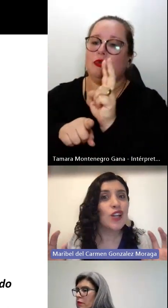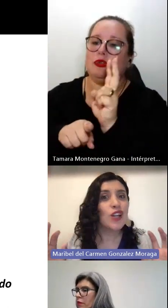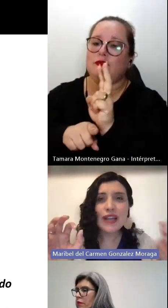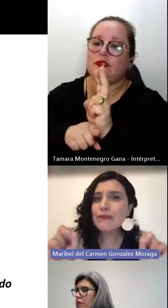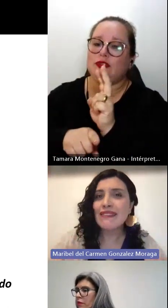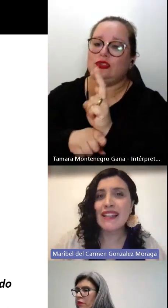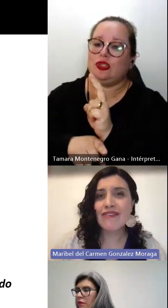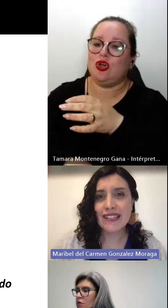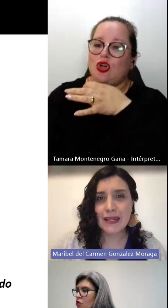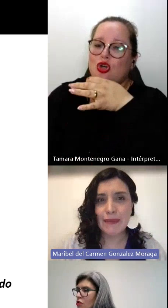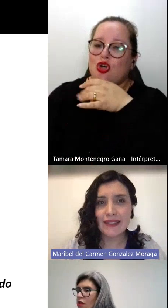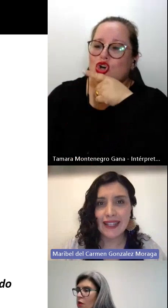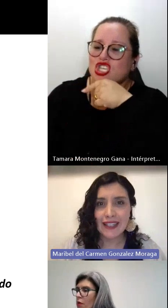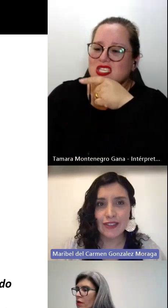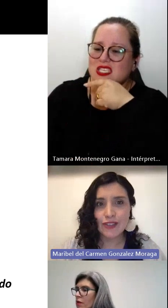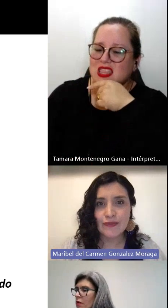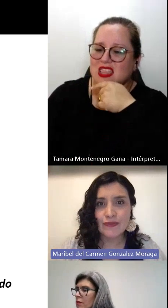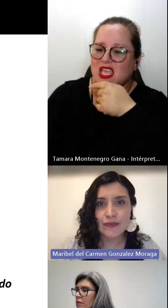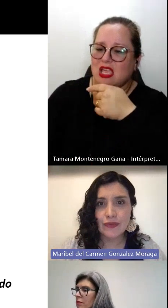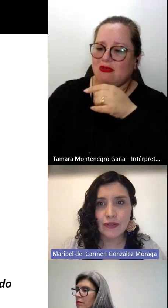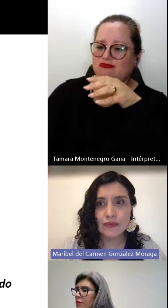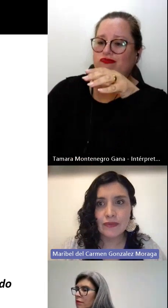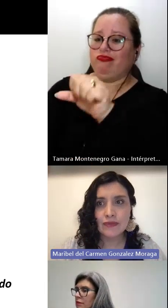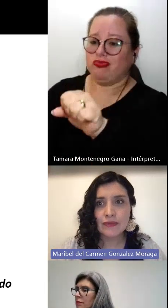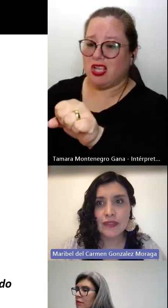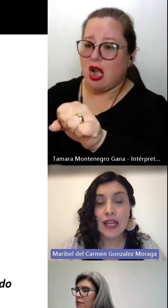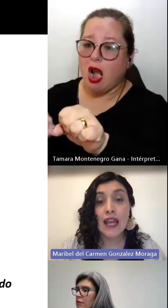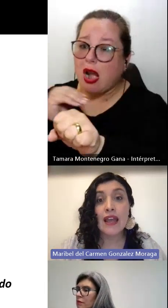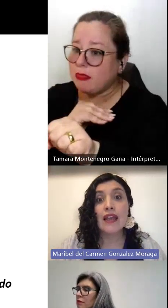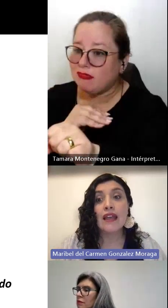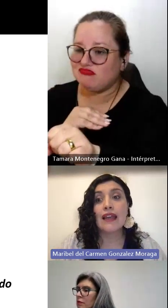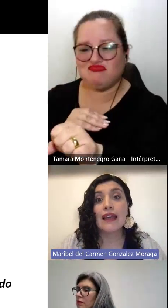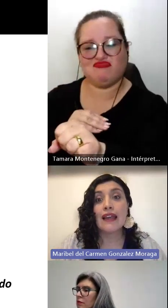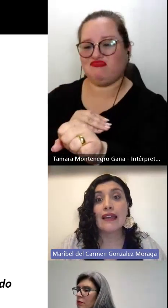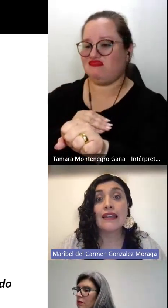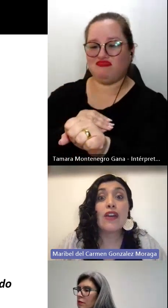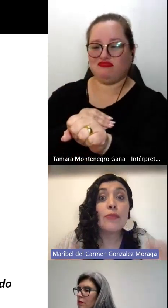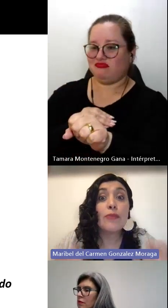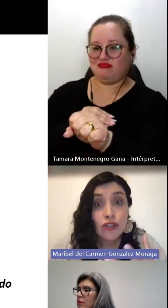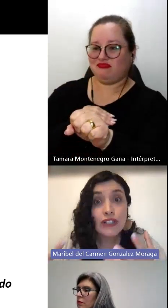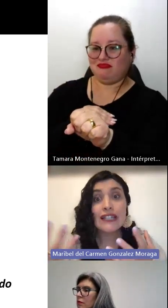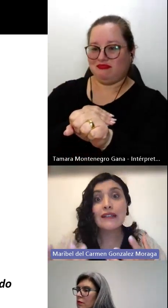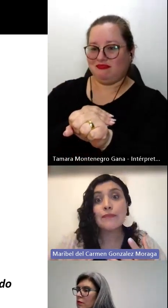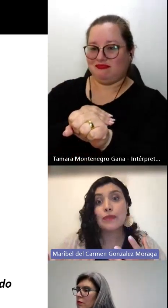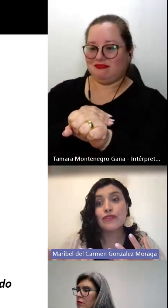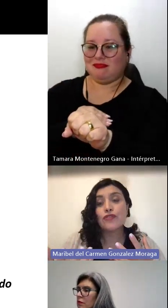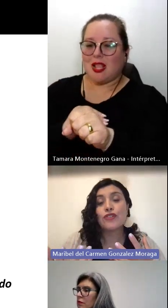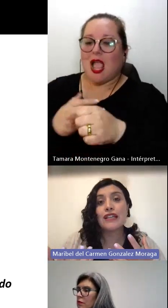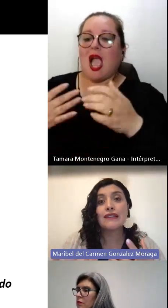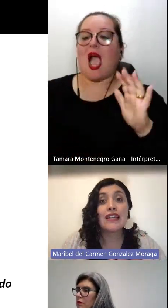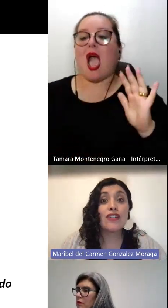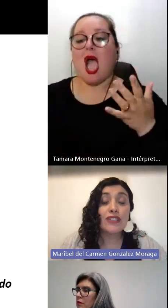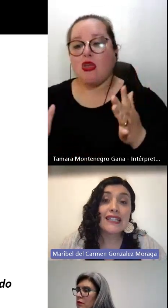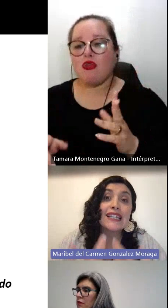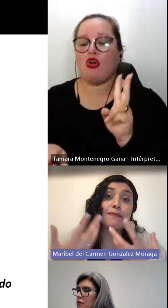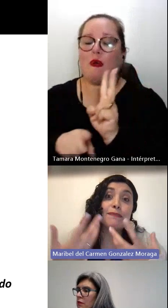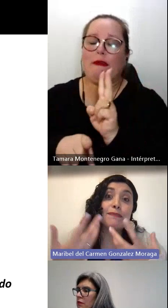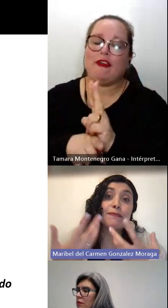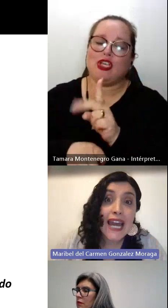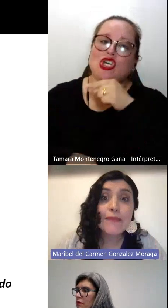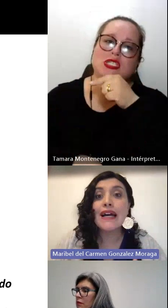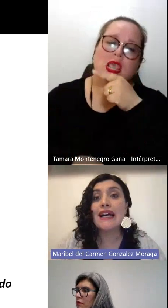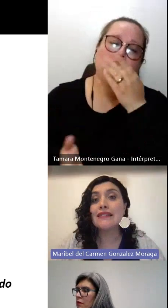parecer no captan tan fácilmente esto, ¿no? Que a lo mejor con el profesor oyente ellos tienen